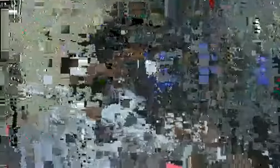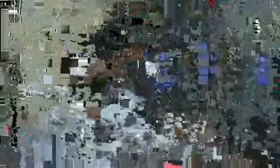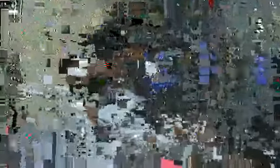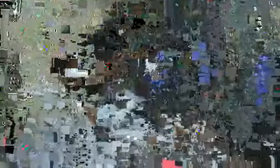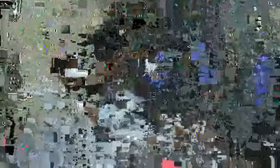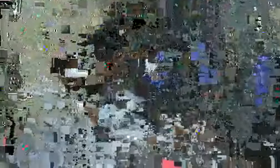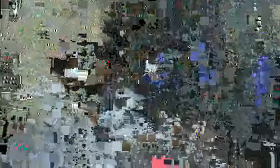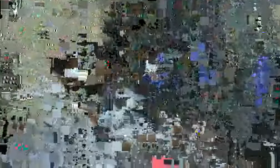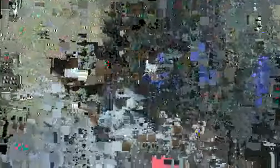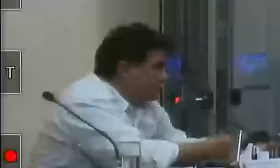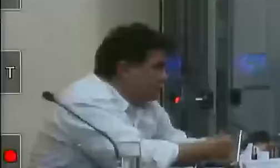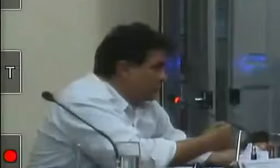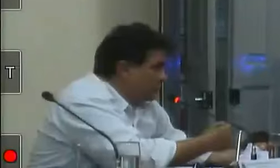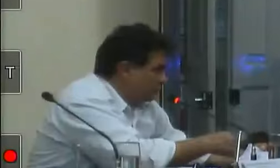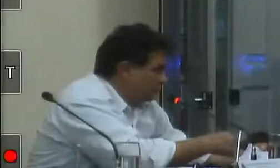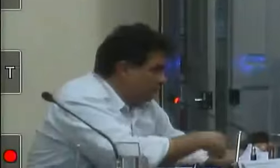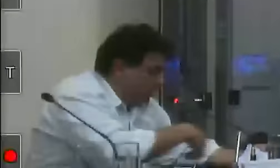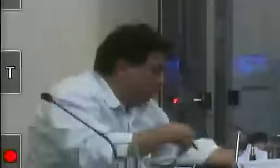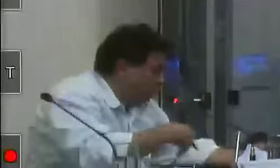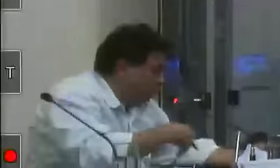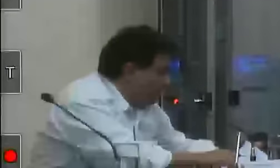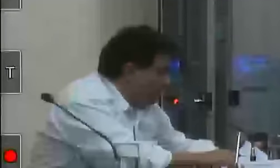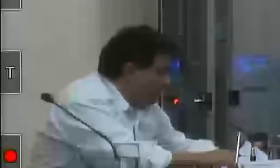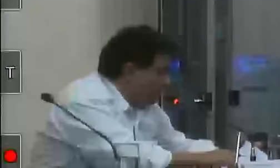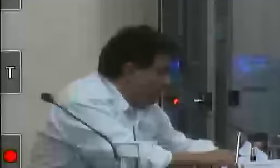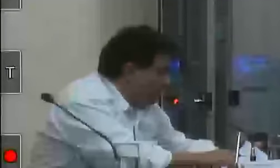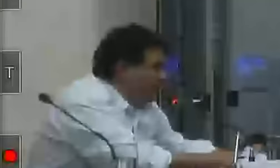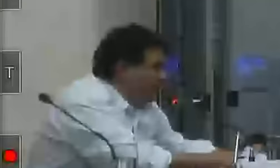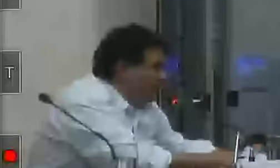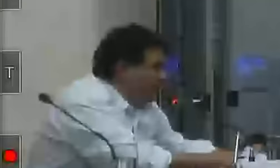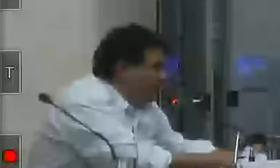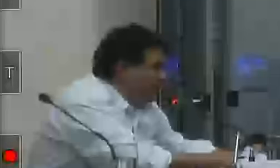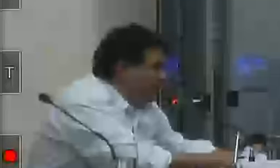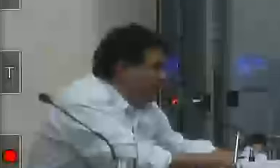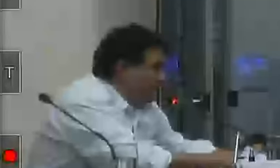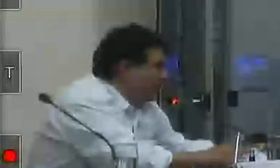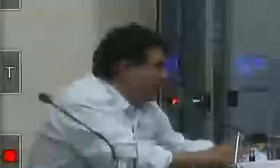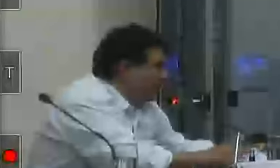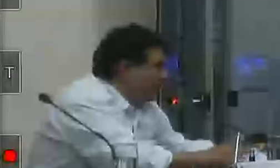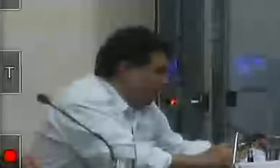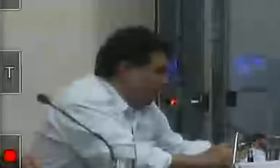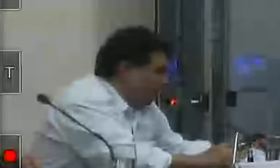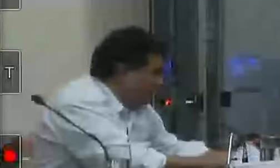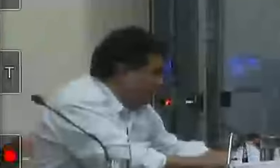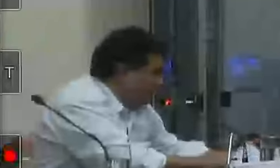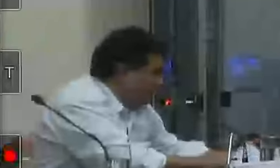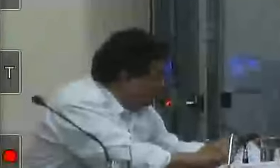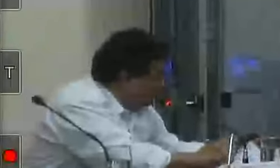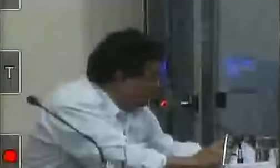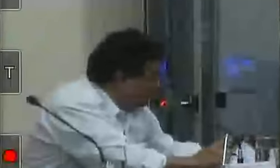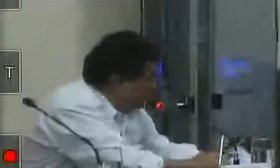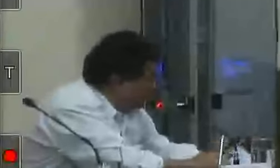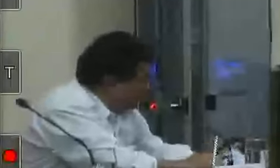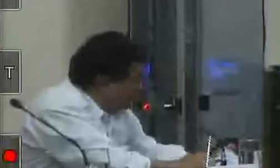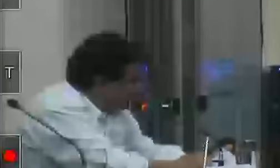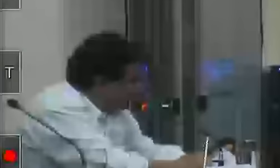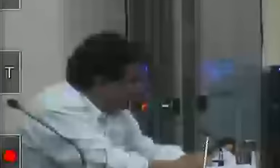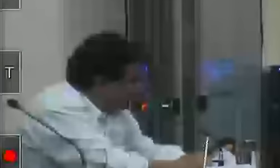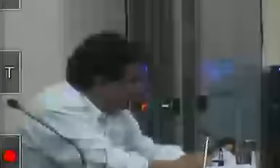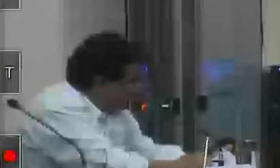perguntas, alguns questionamentos, eu estou fazendo a pergunta justamente por causa disso. As pessoas que então, que ótimo, ótima